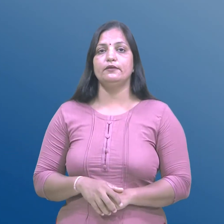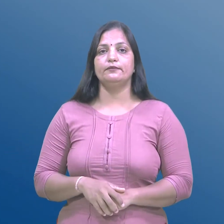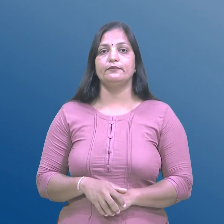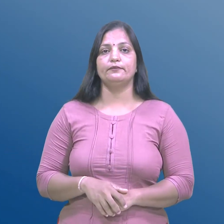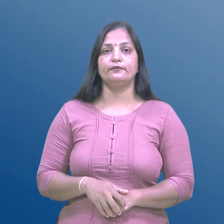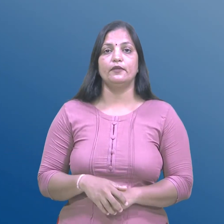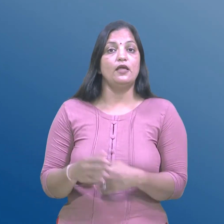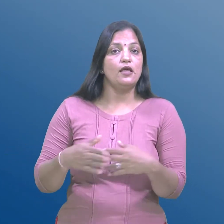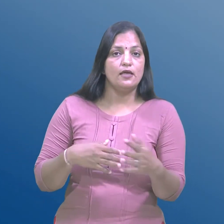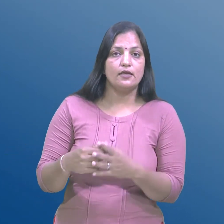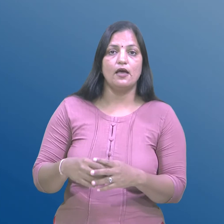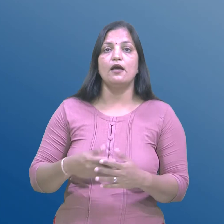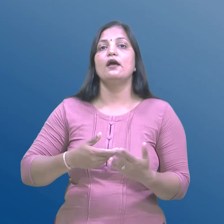અને શિક્ષણ, રોજગાર,